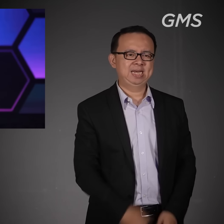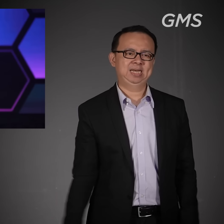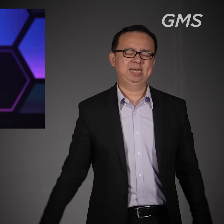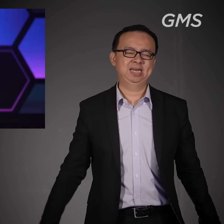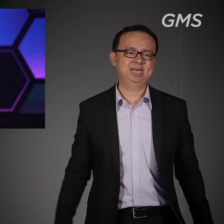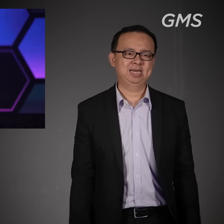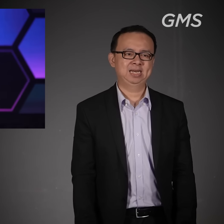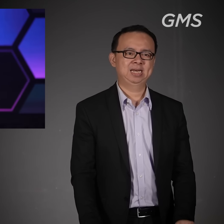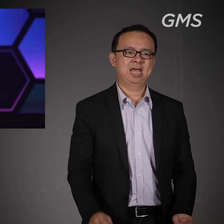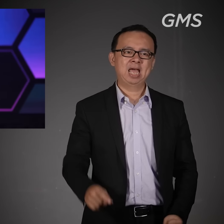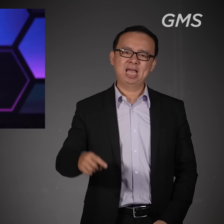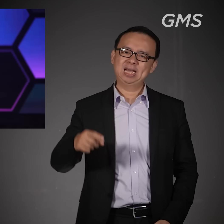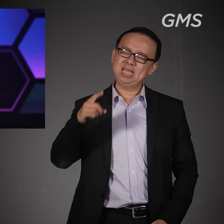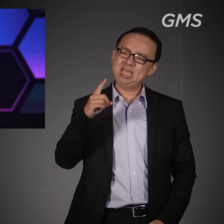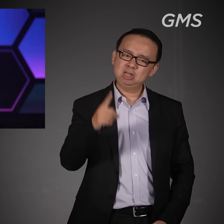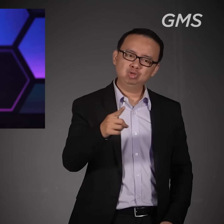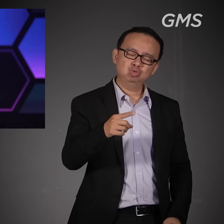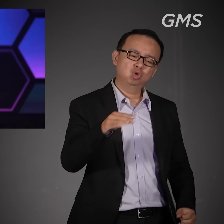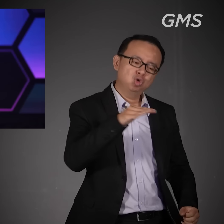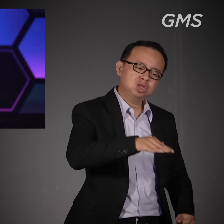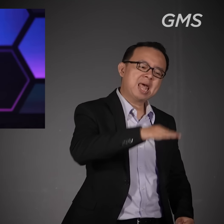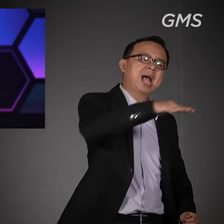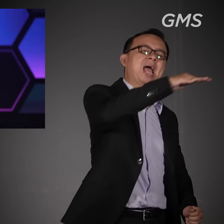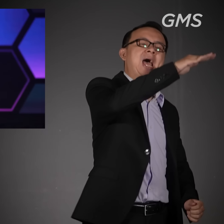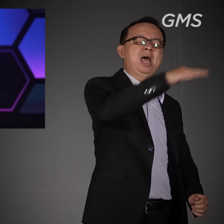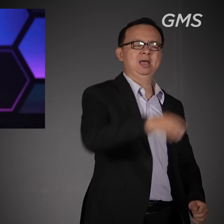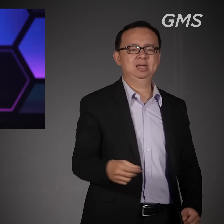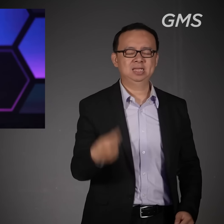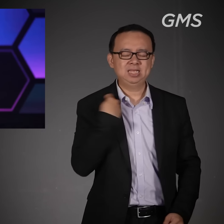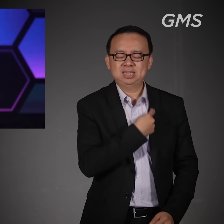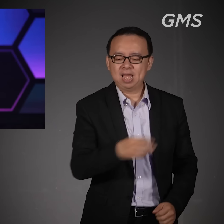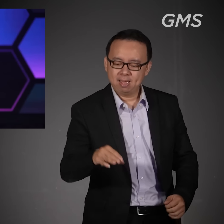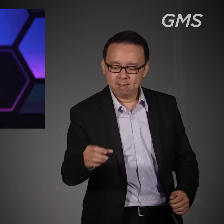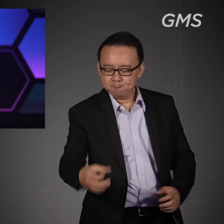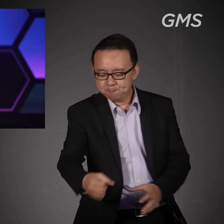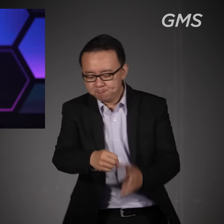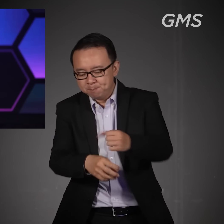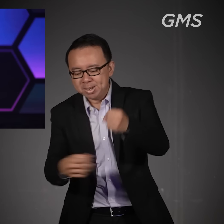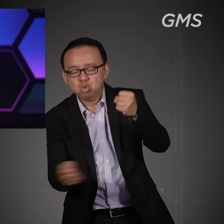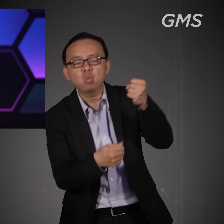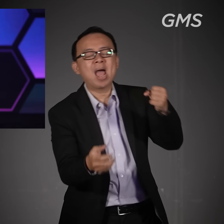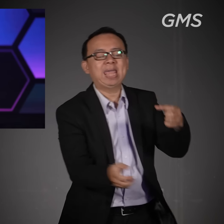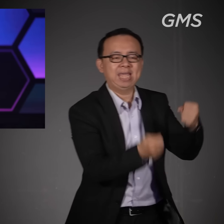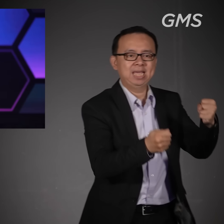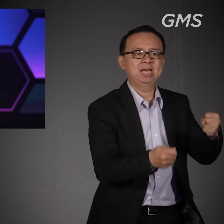Itulah tangga tuaianmu di masa depan.